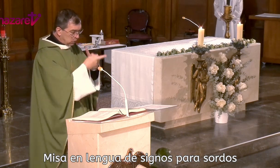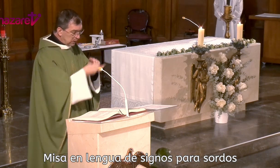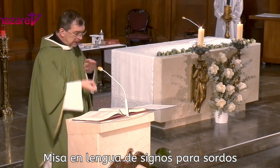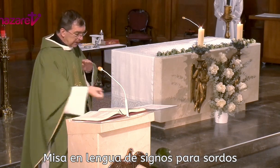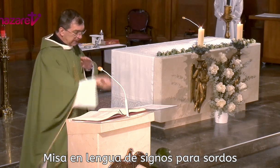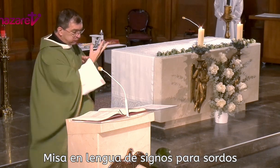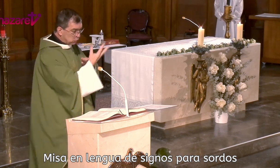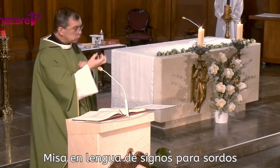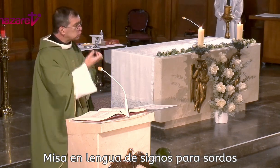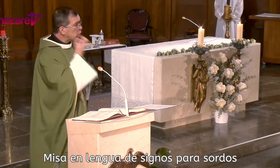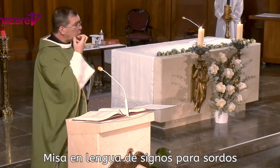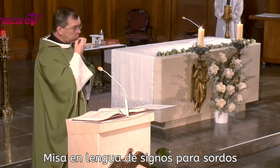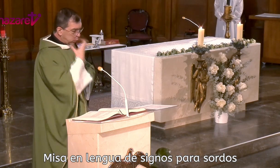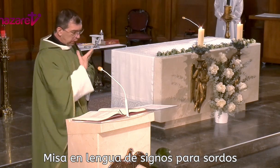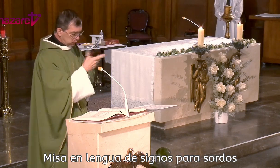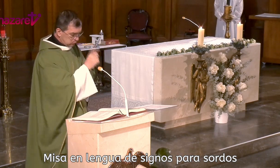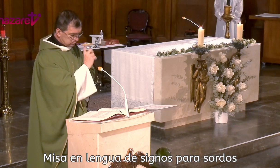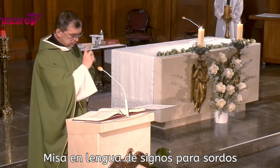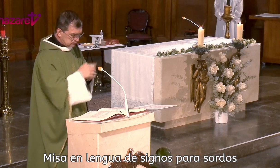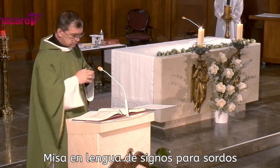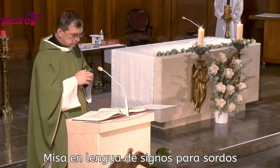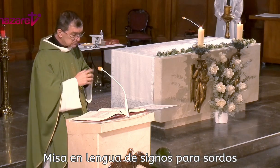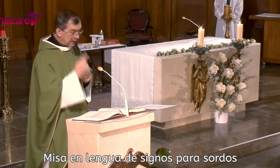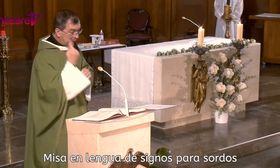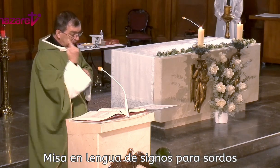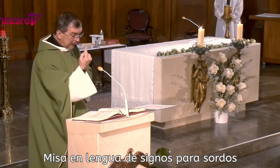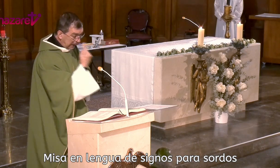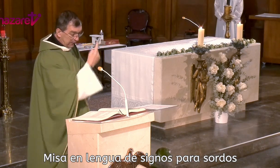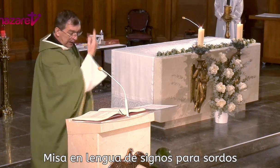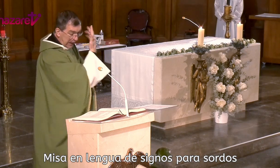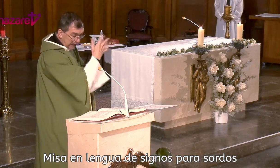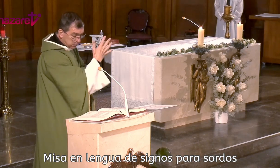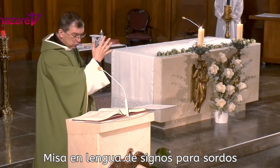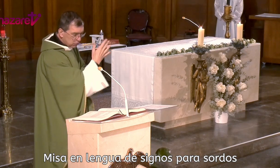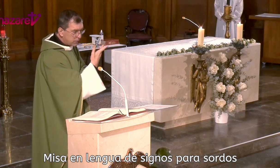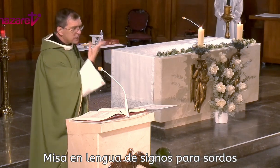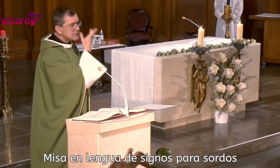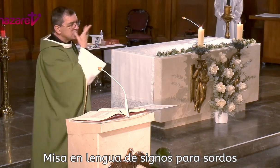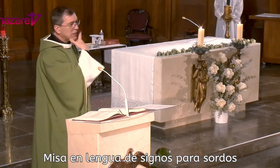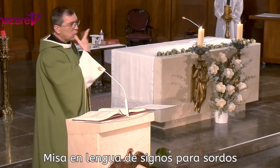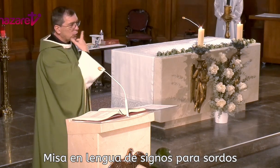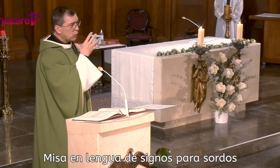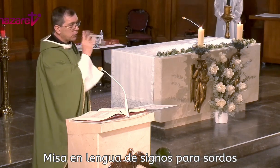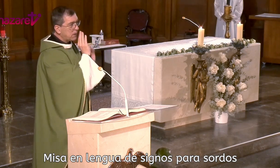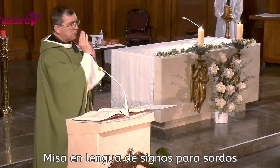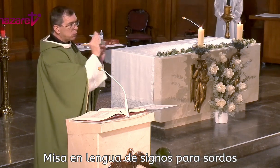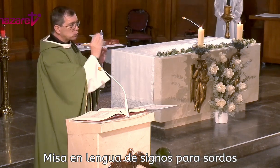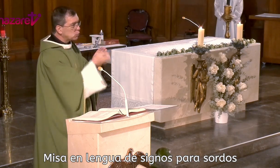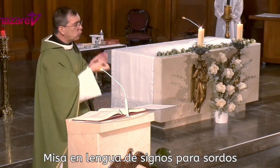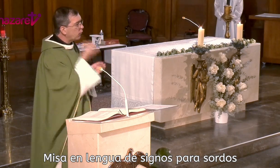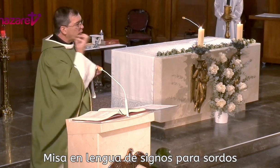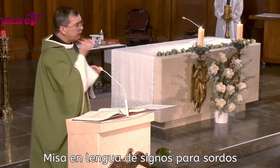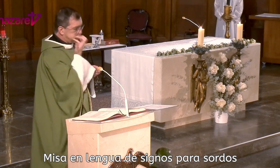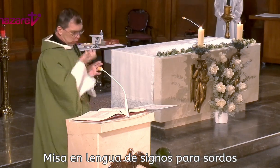que dé fruto bueno. Cada árbol se conoce por su fruto.